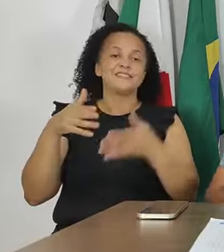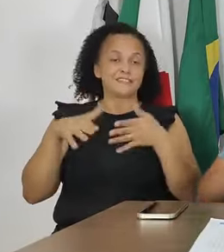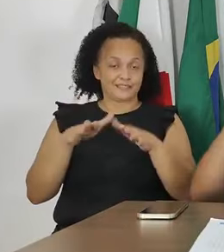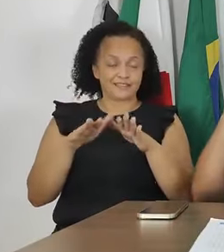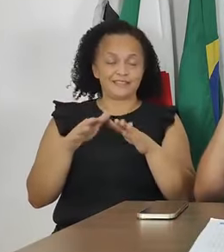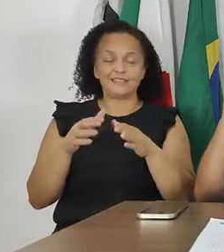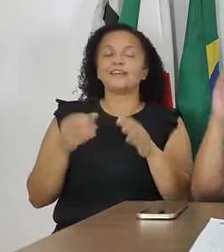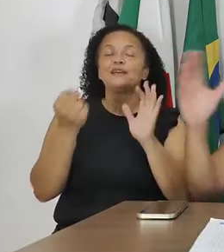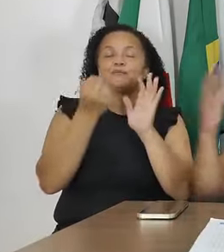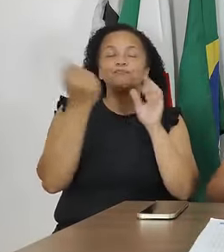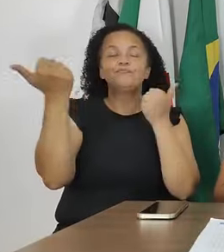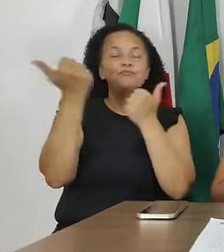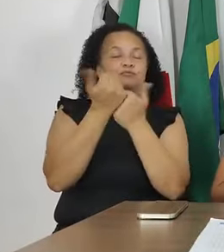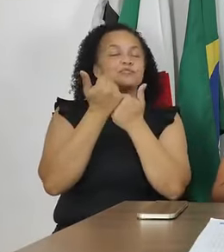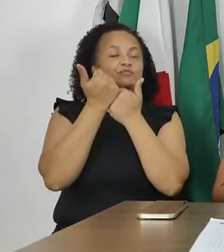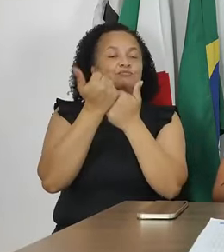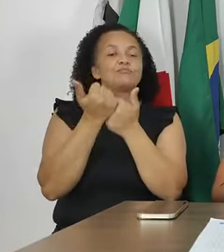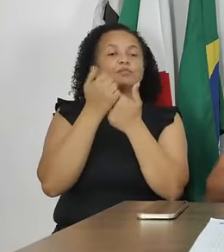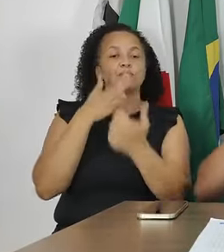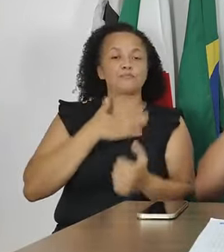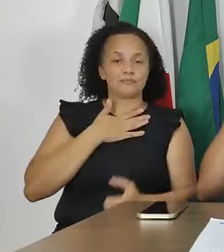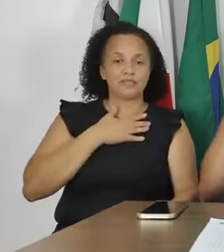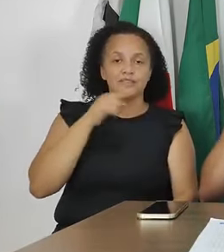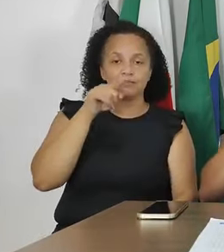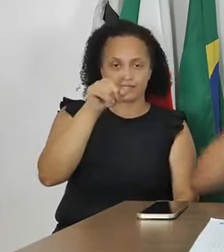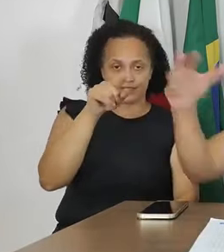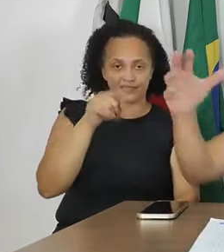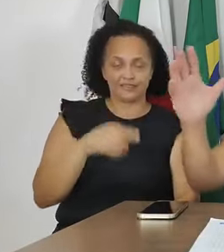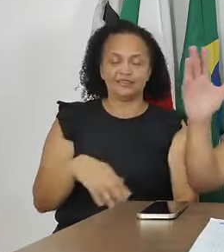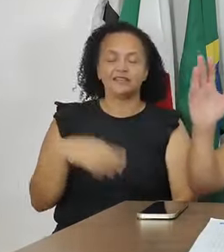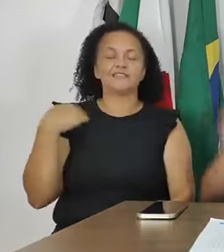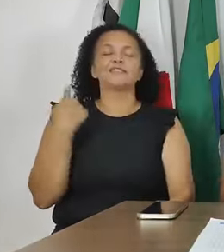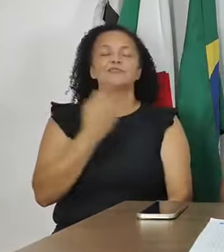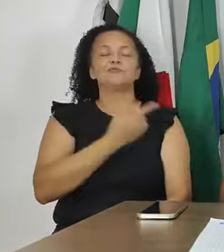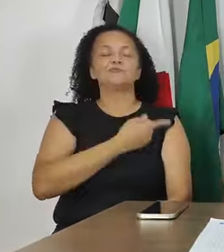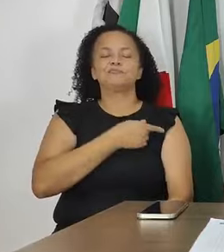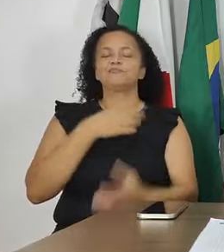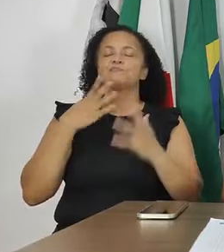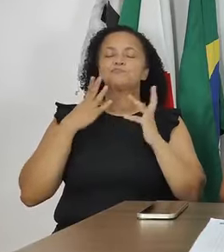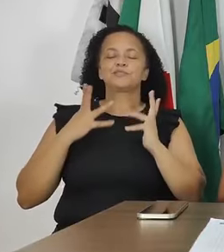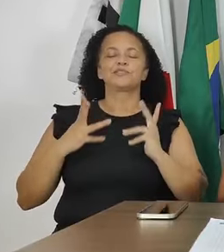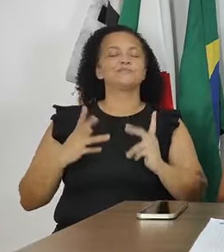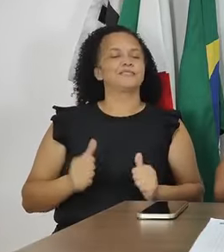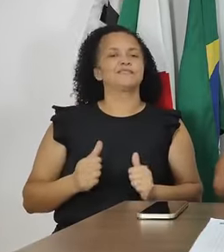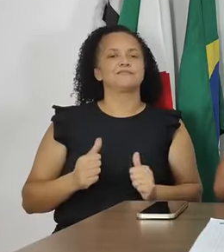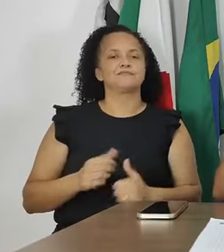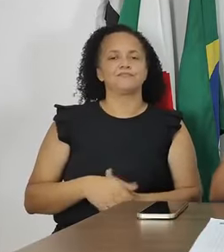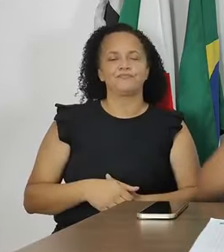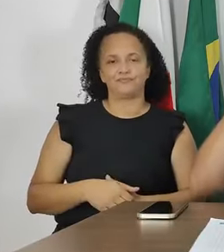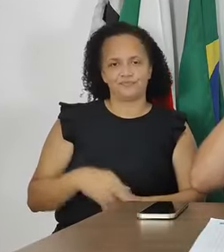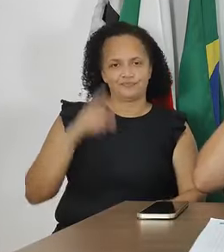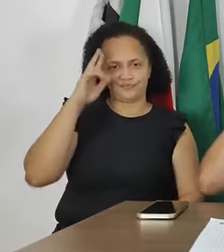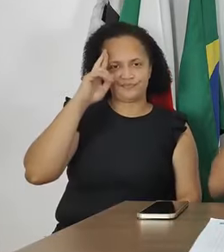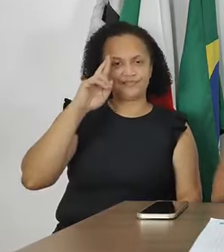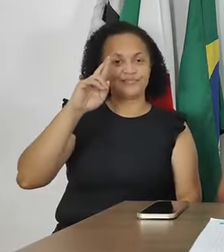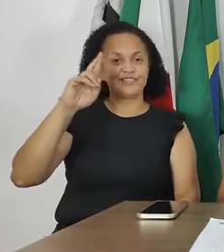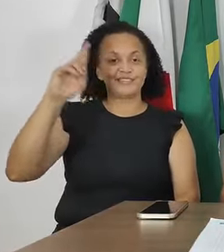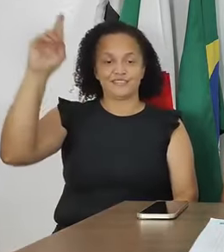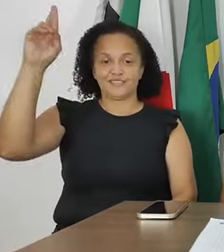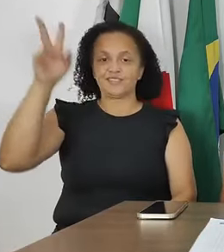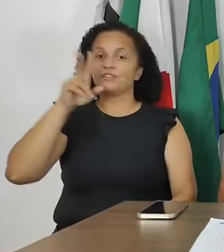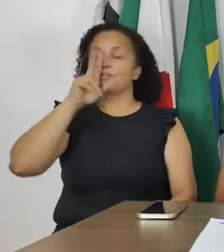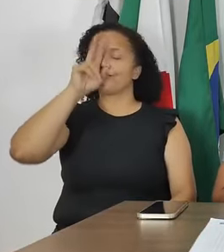Então Ele é o nosso libertador. Nós estamos livres do império das trevas. O Senhor é a força das